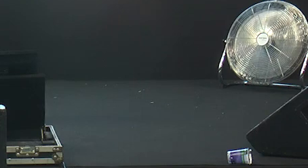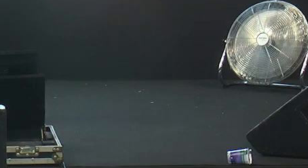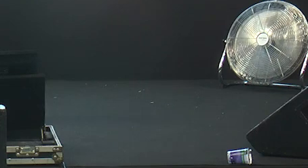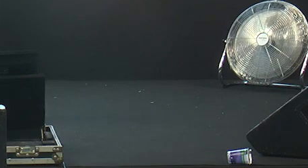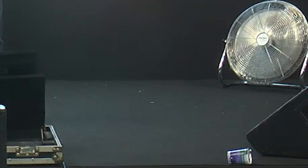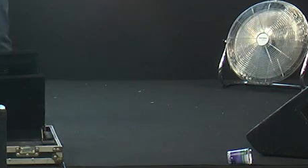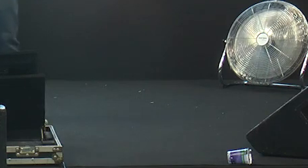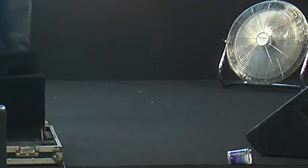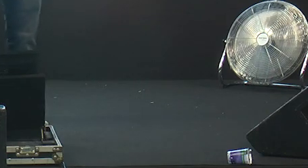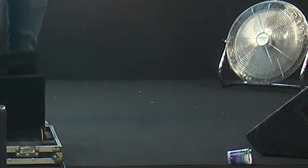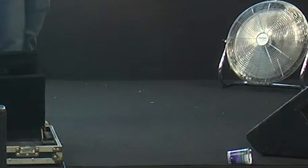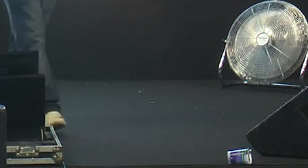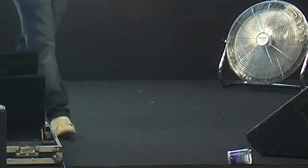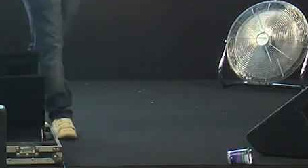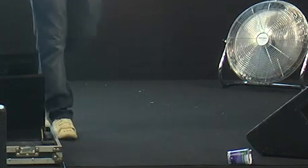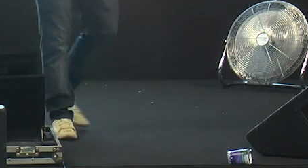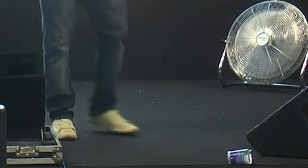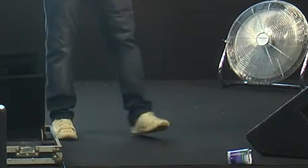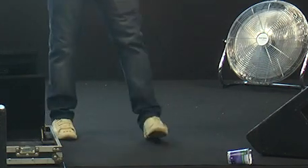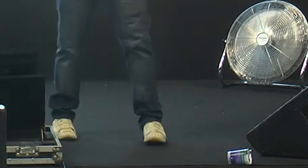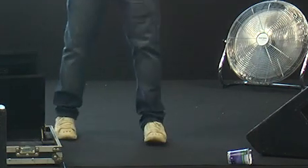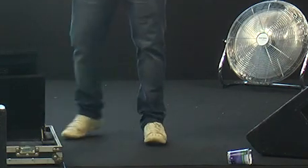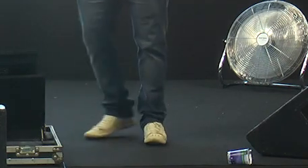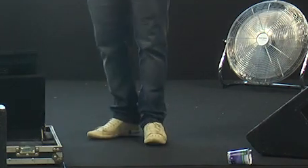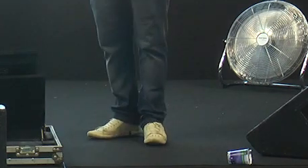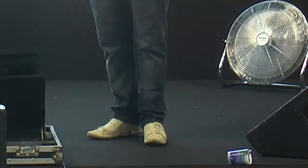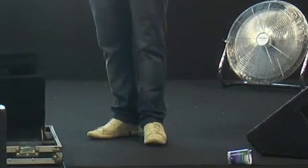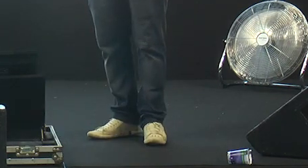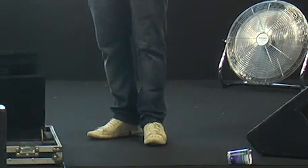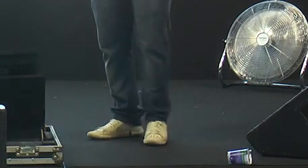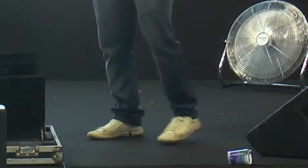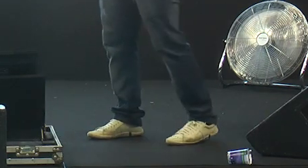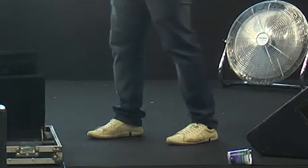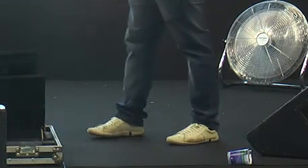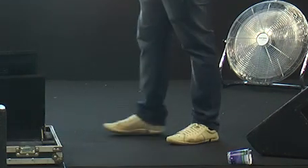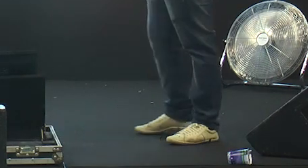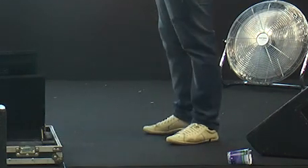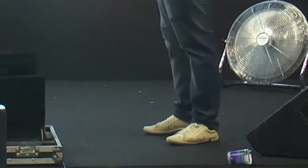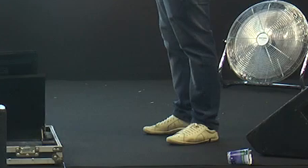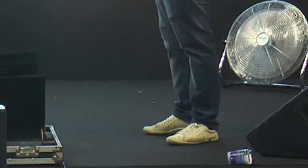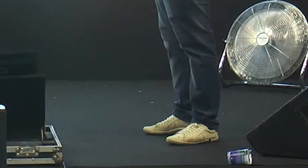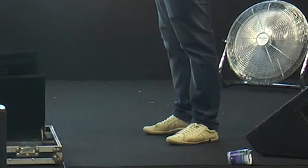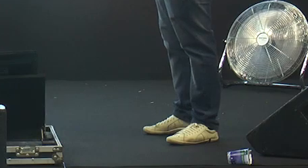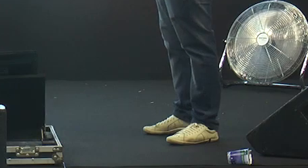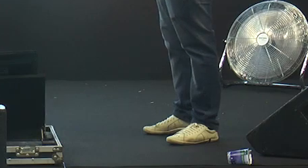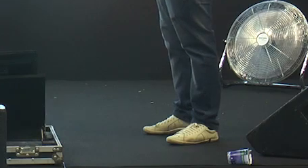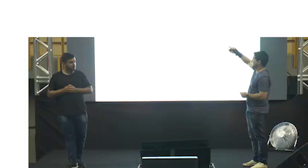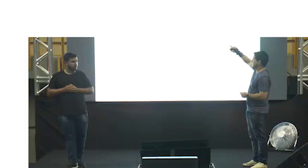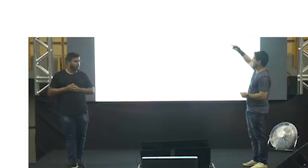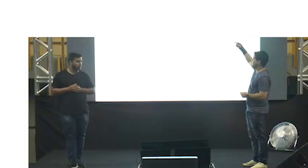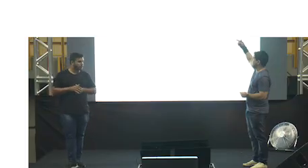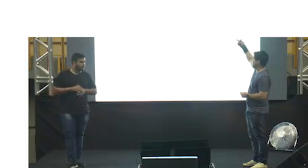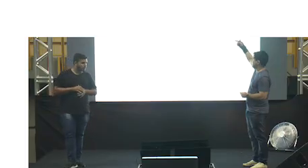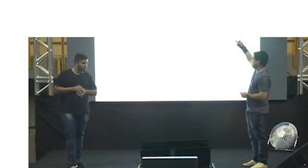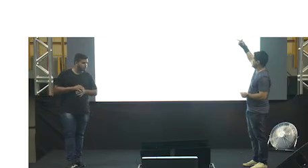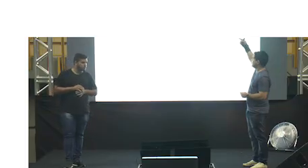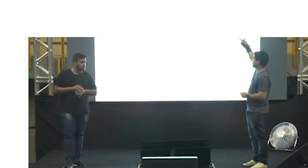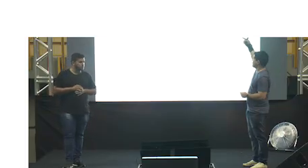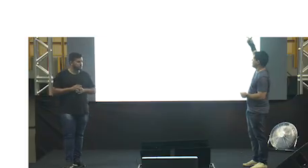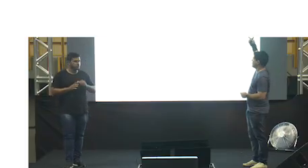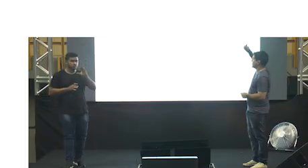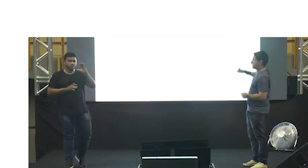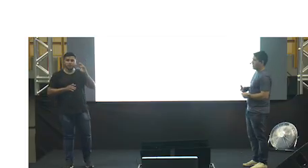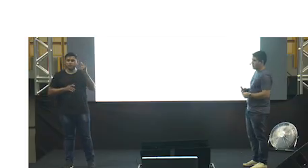experimentais. Aí, galera, ó, a questão também me deu a reação de combustão de cada um. C2H2 reagindo com